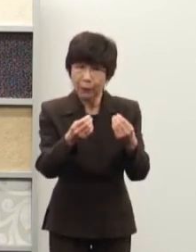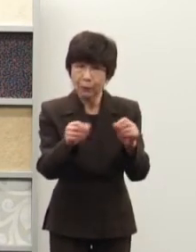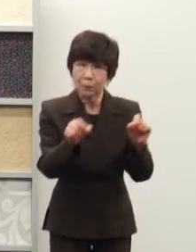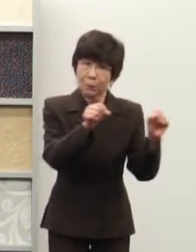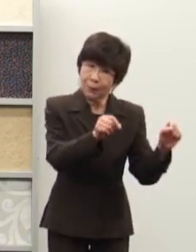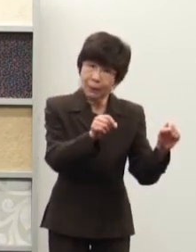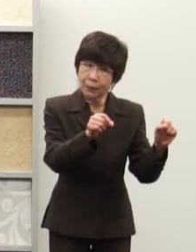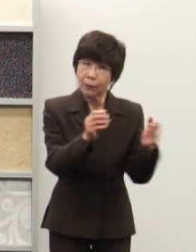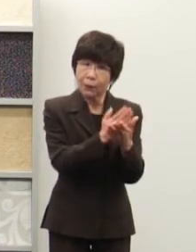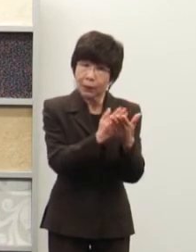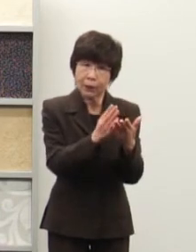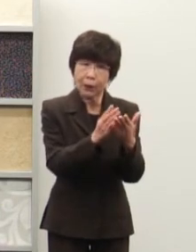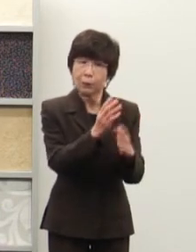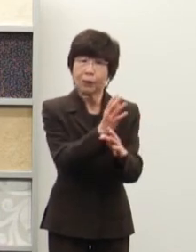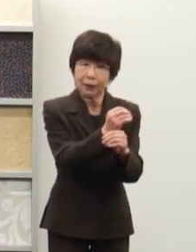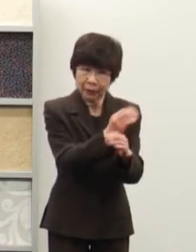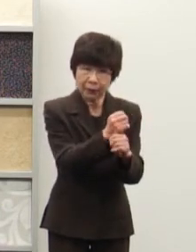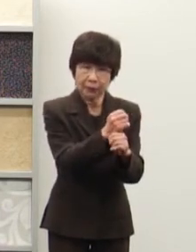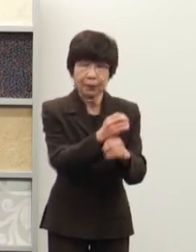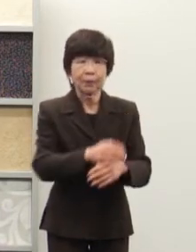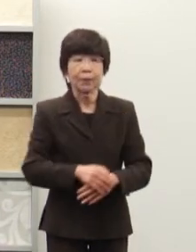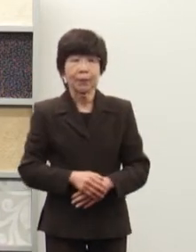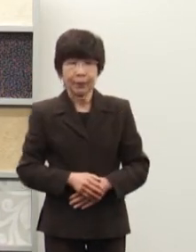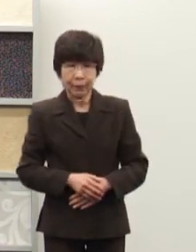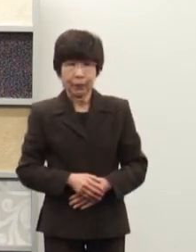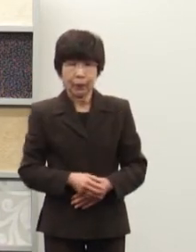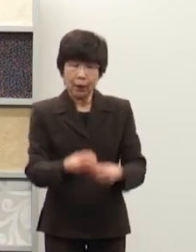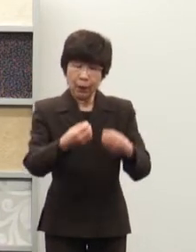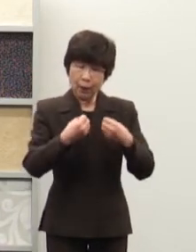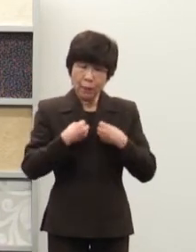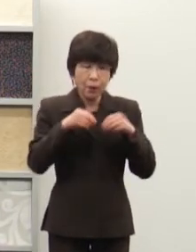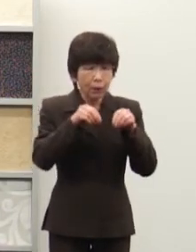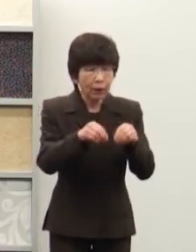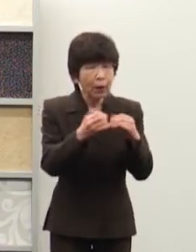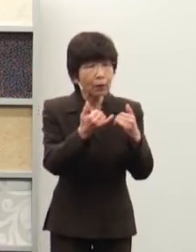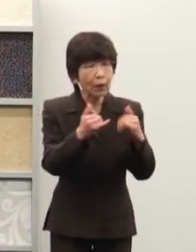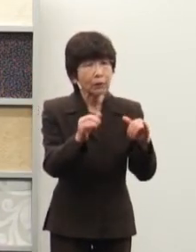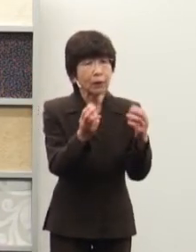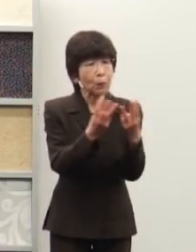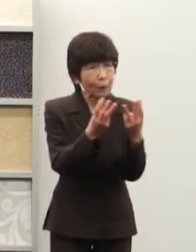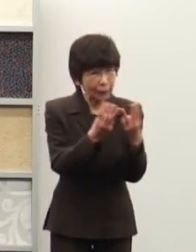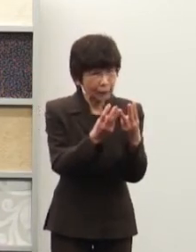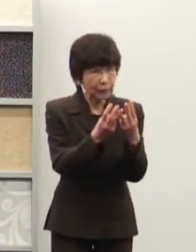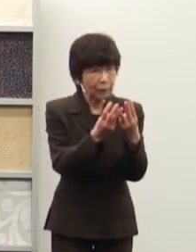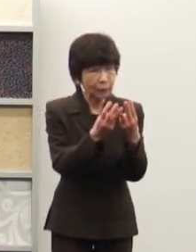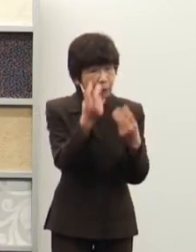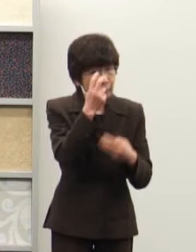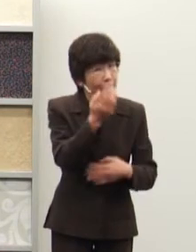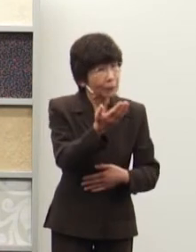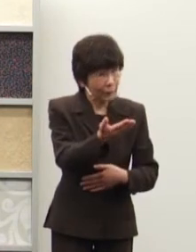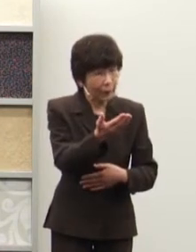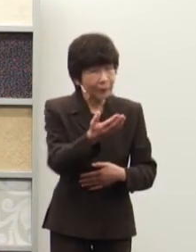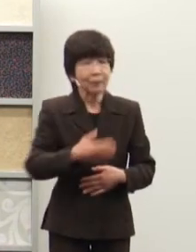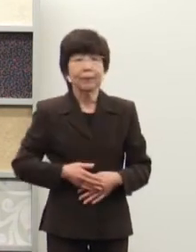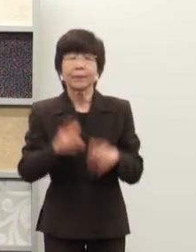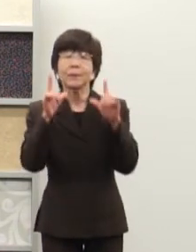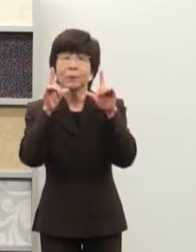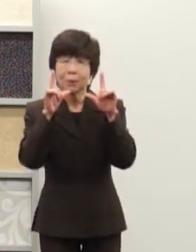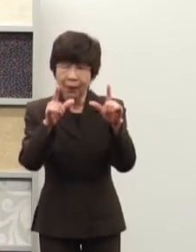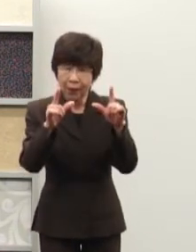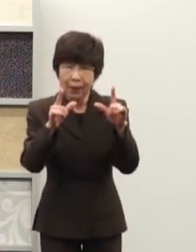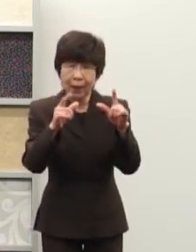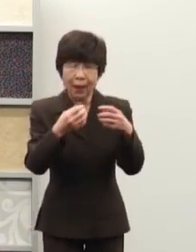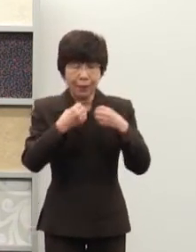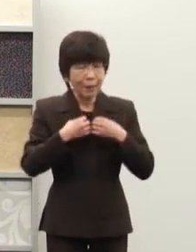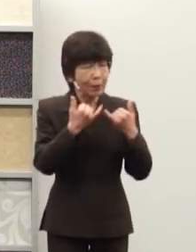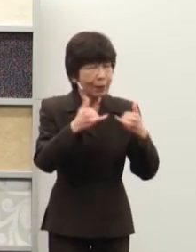そうなります。はい、 ごめんなさい、感染者の数とかそういったところ総合的にお っしゃる通りです。感染者の数、そして病床ですね。 病床、